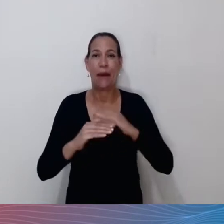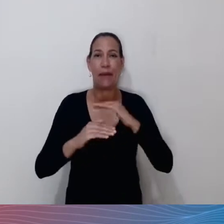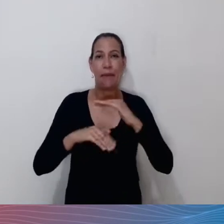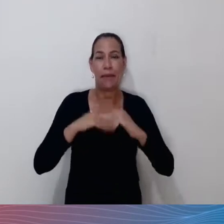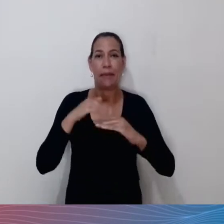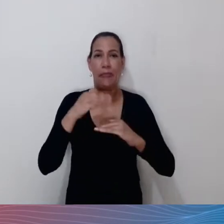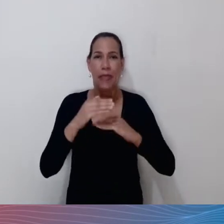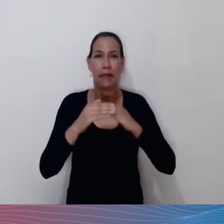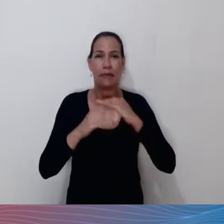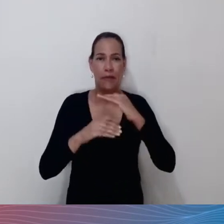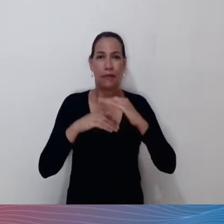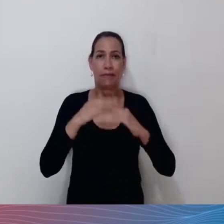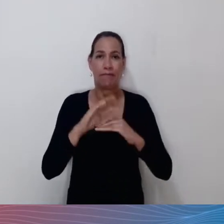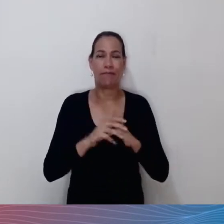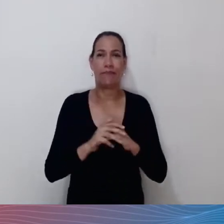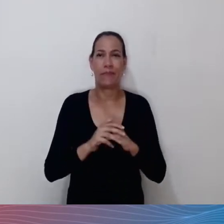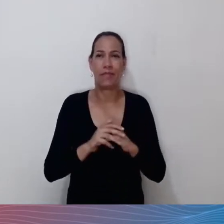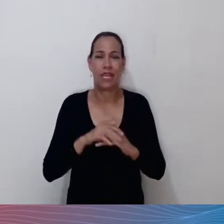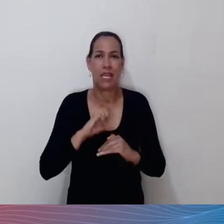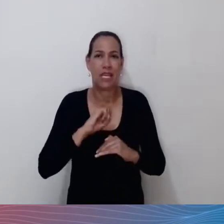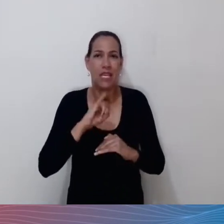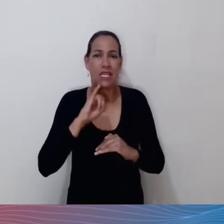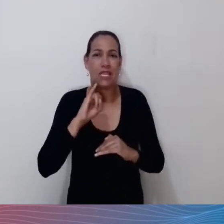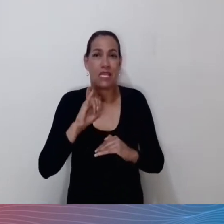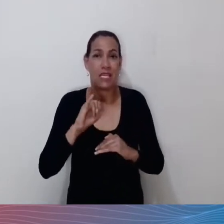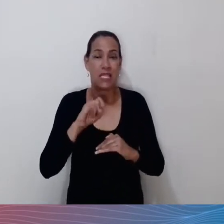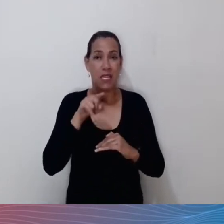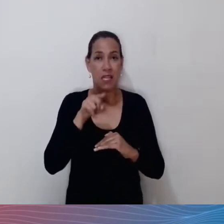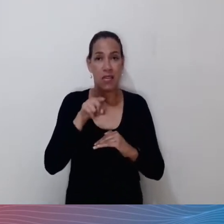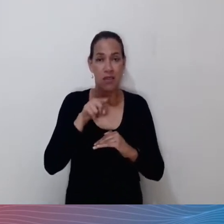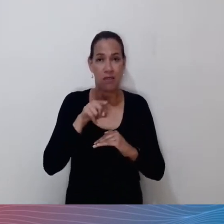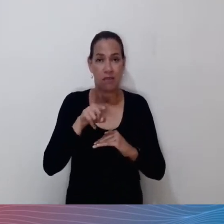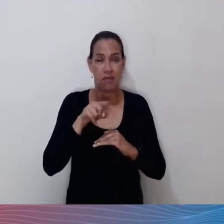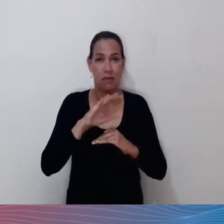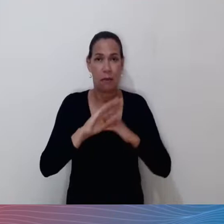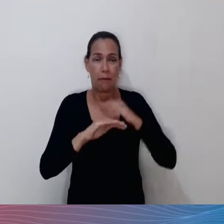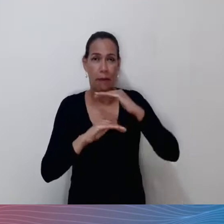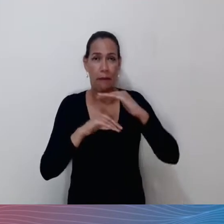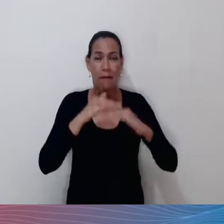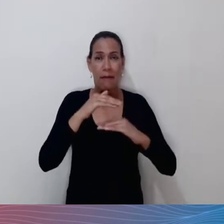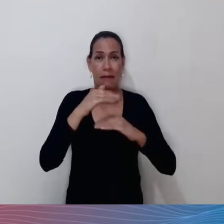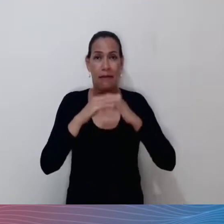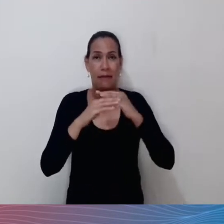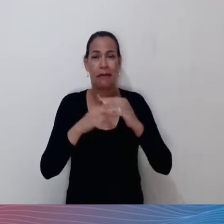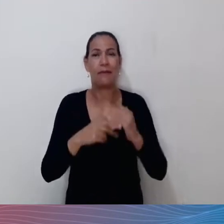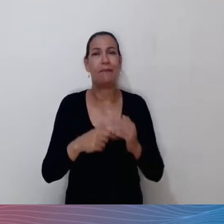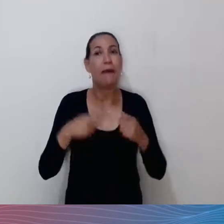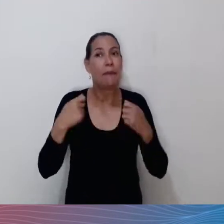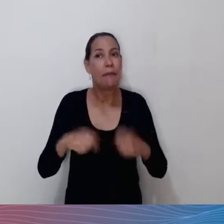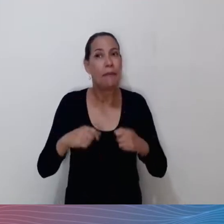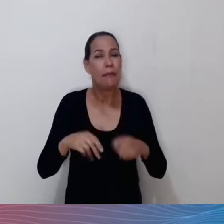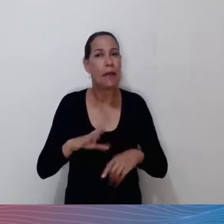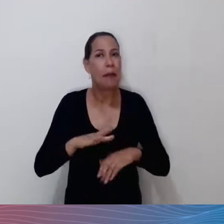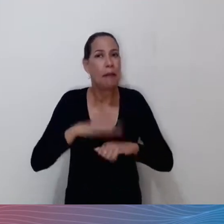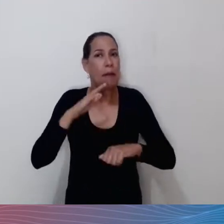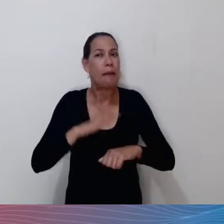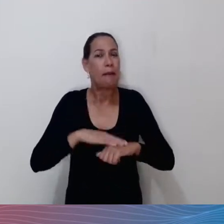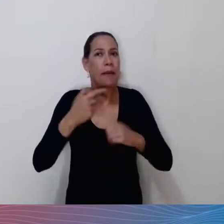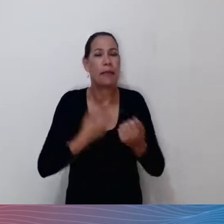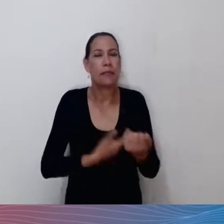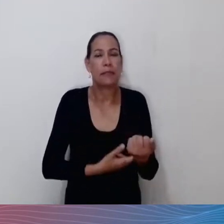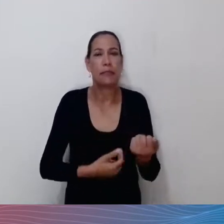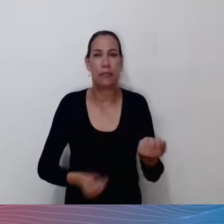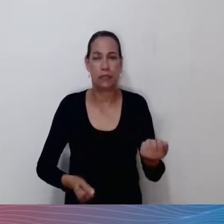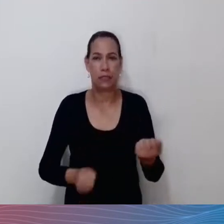membro, mais sangue precisa. Então, conforme o dom que você exercita,